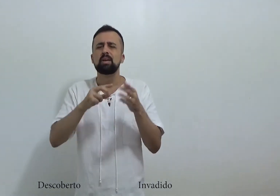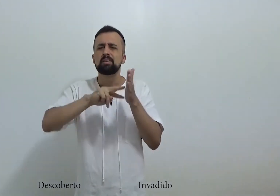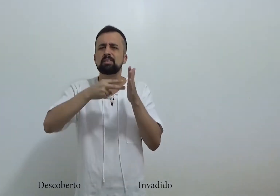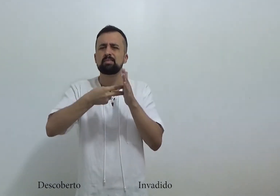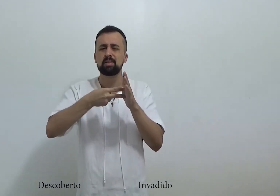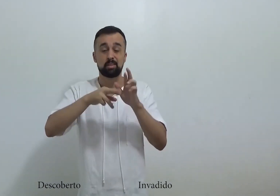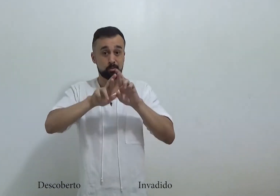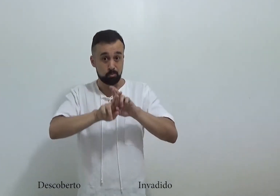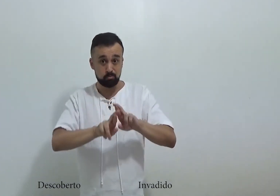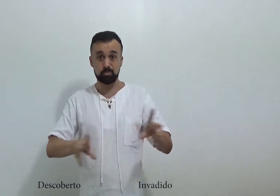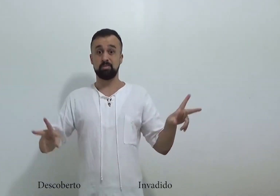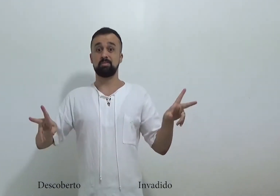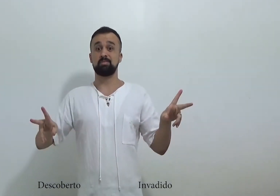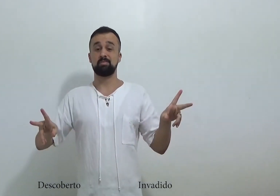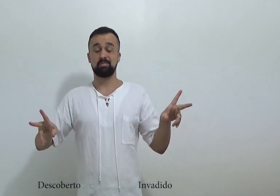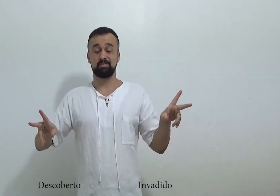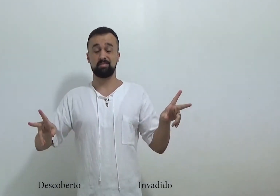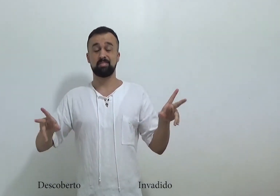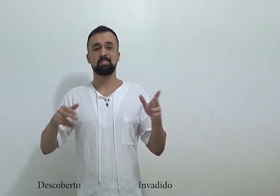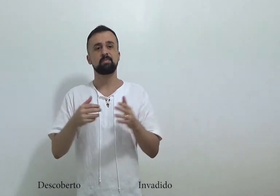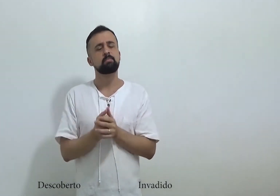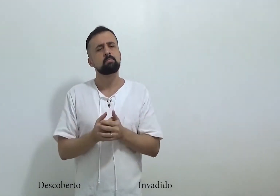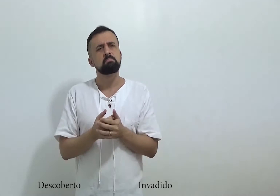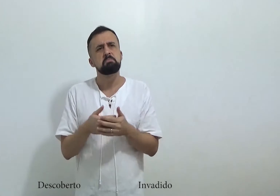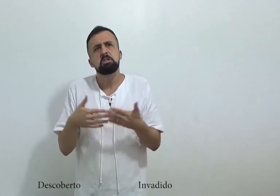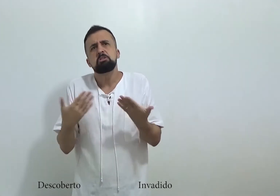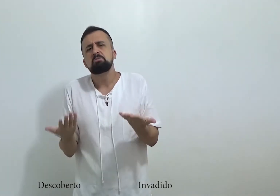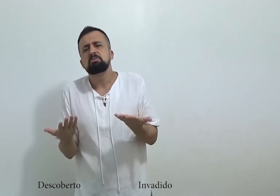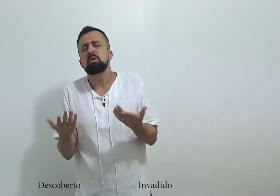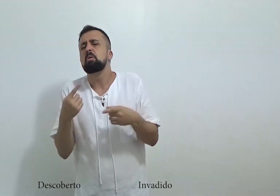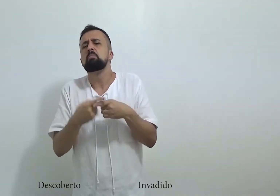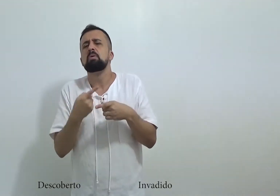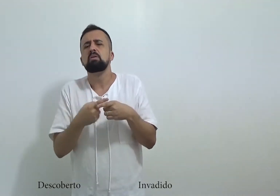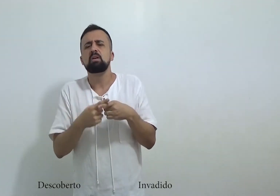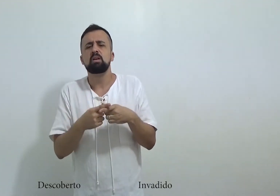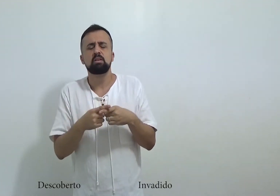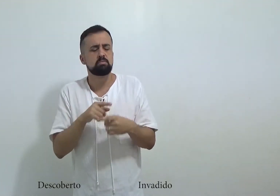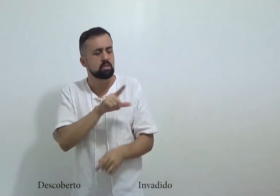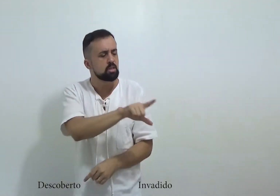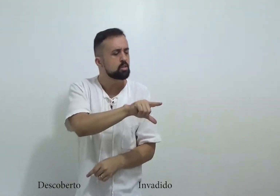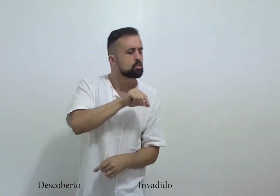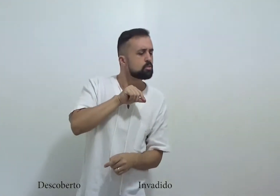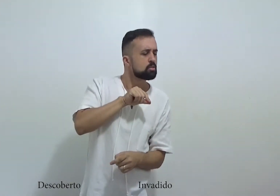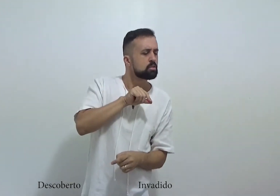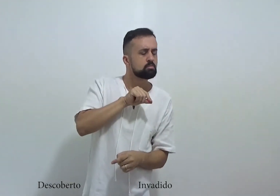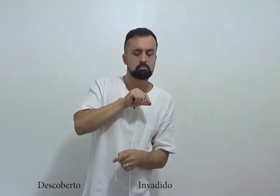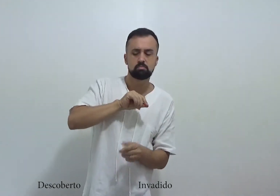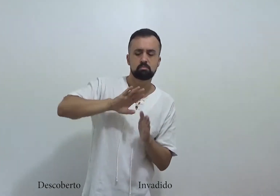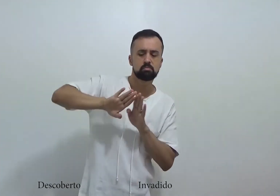consciente e discursiva. São palavras com significados extremos.